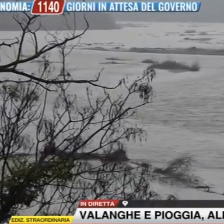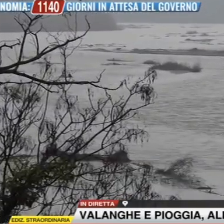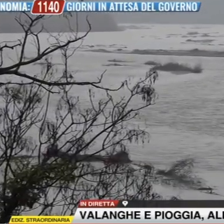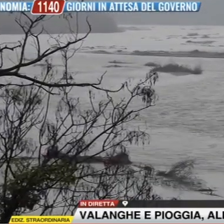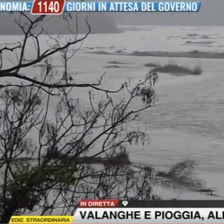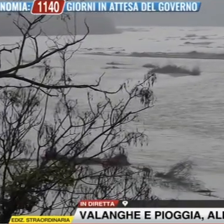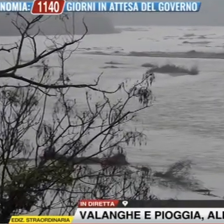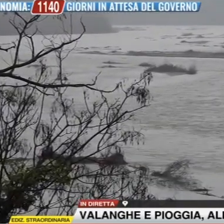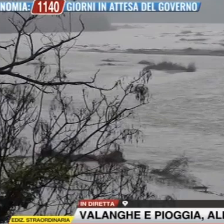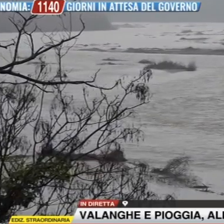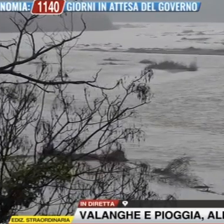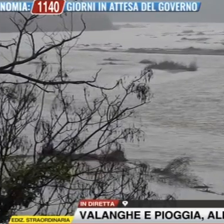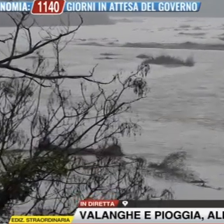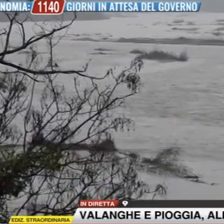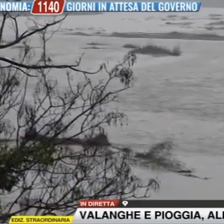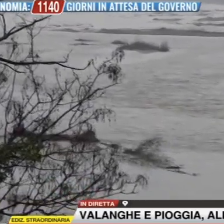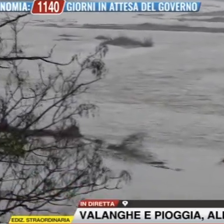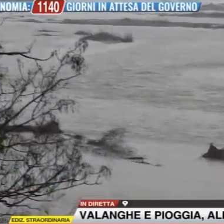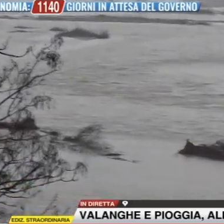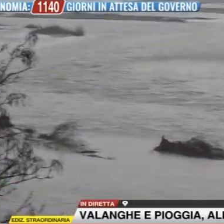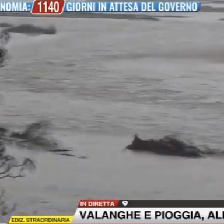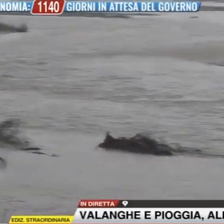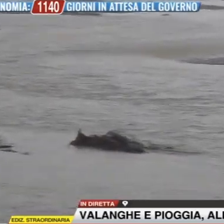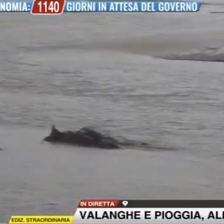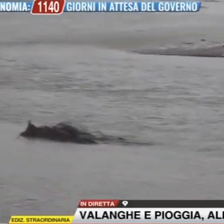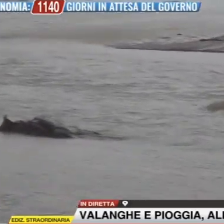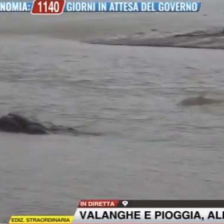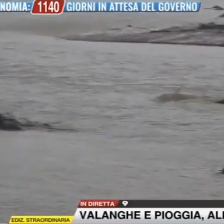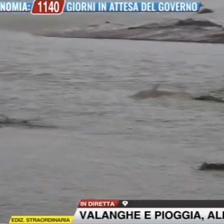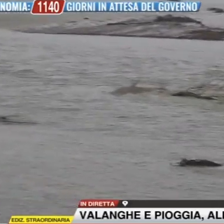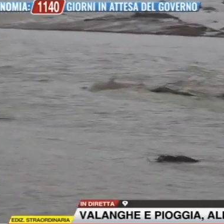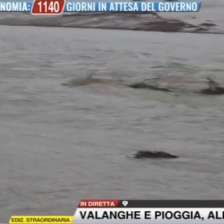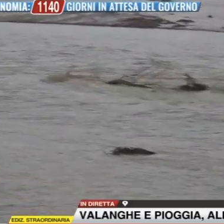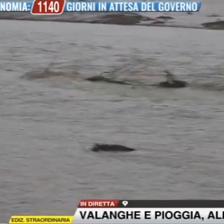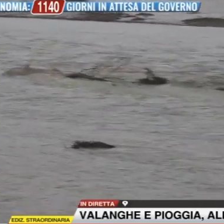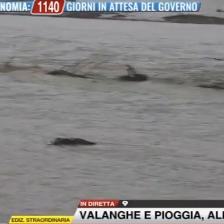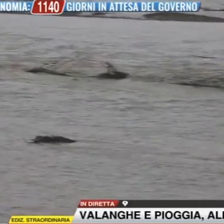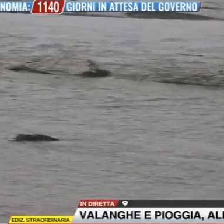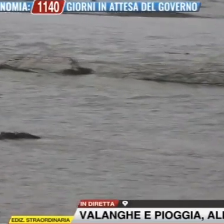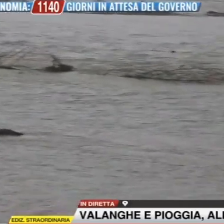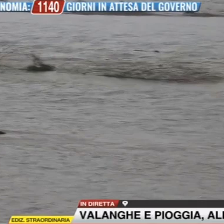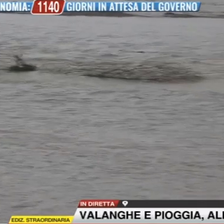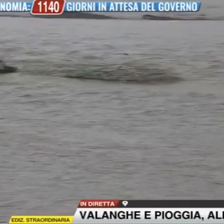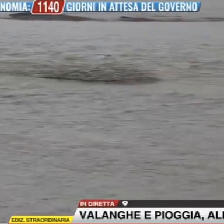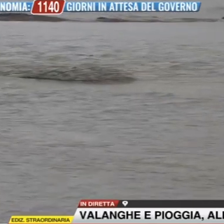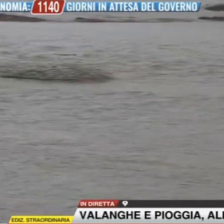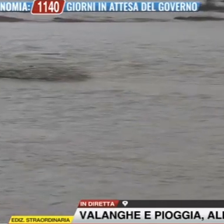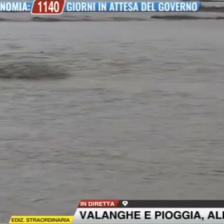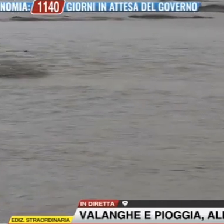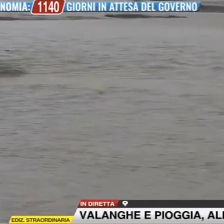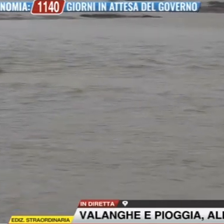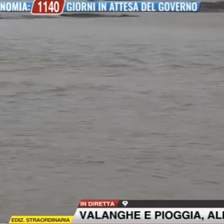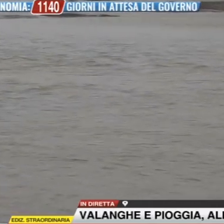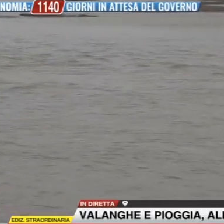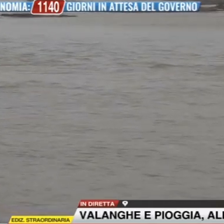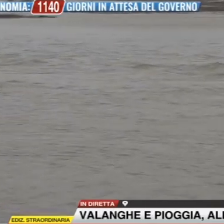evidentemente la capacità di trattenere l'acqua è sempre minore e finisce nei nostri canali e nei fiumi. Ecco, qual è il punto della marca che vi preoccupa